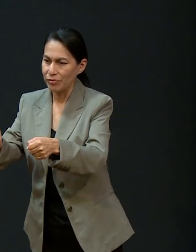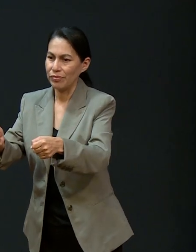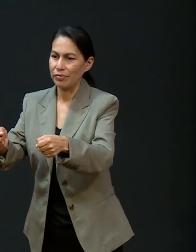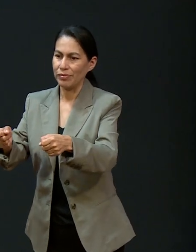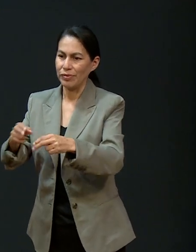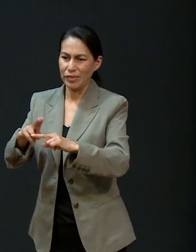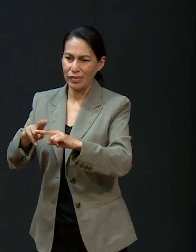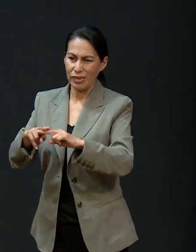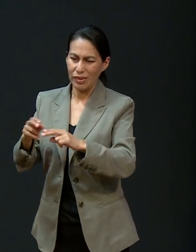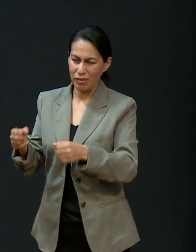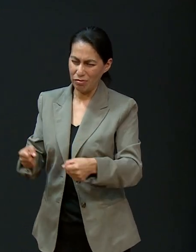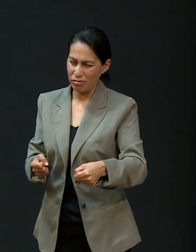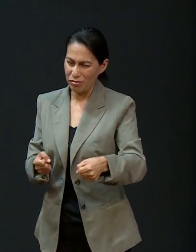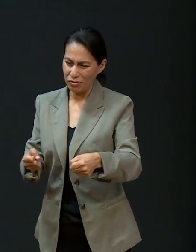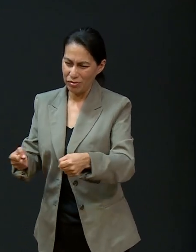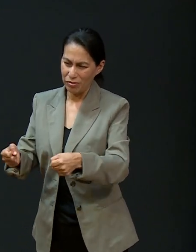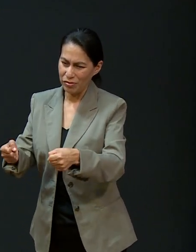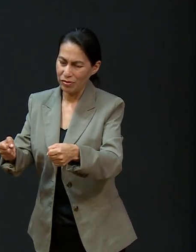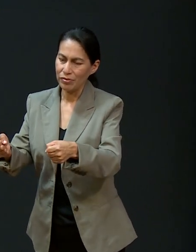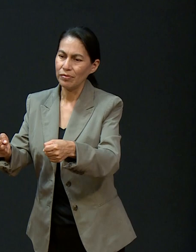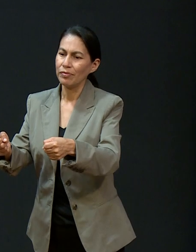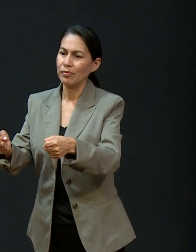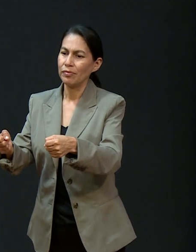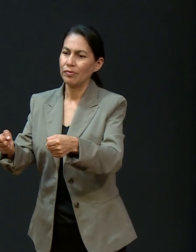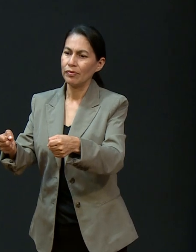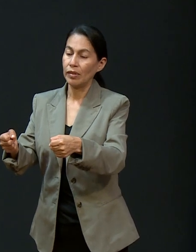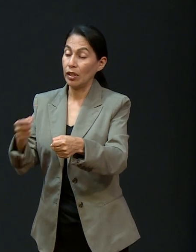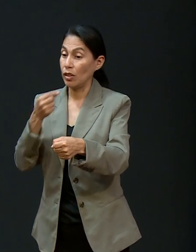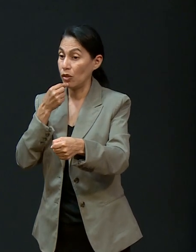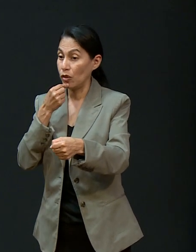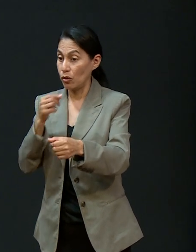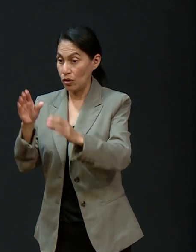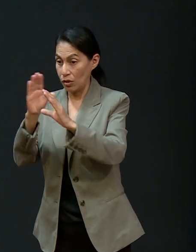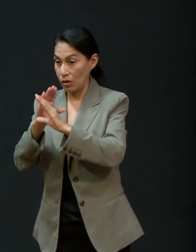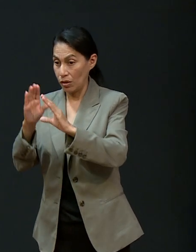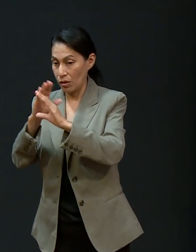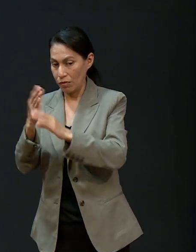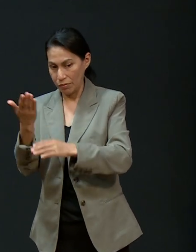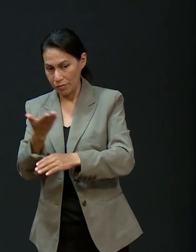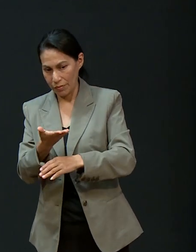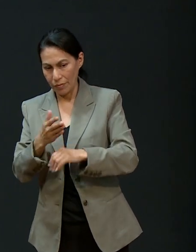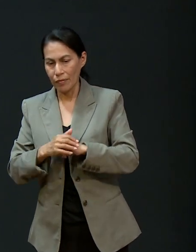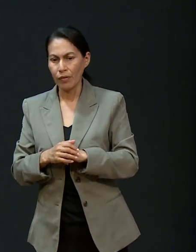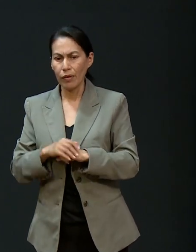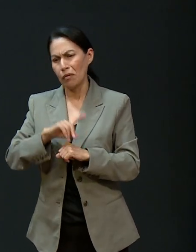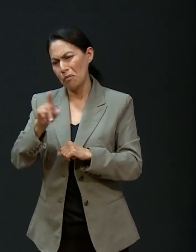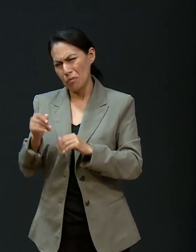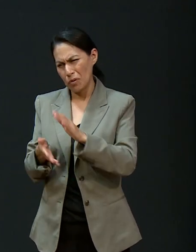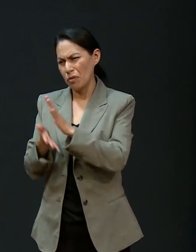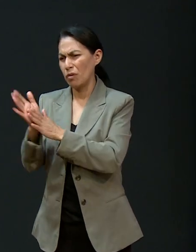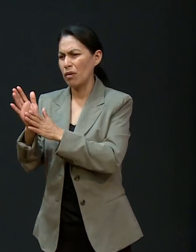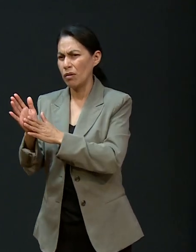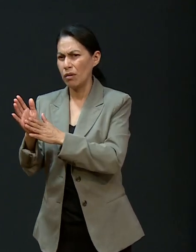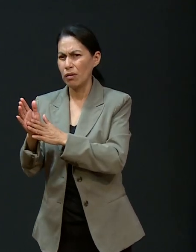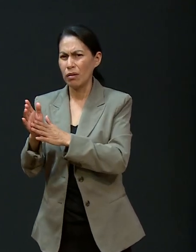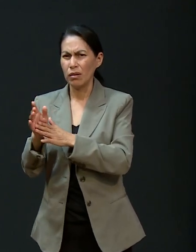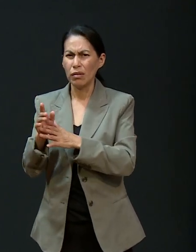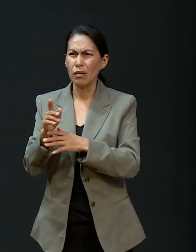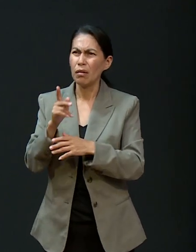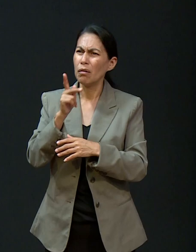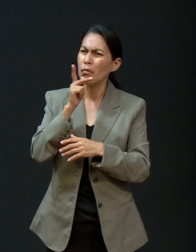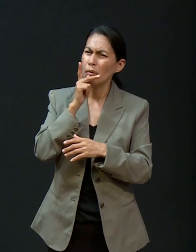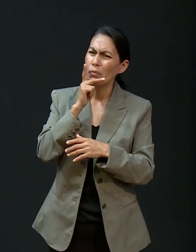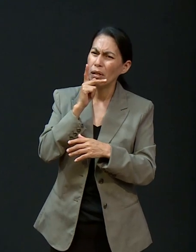casi afuera. Entonces ellos cantaron para él, y después salieron, y él me dijo,